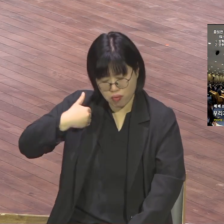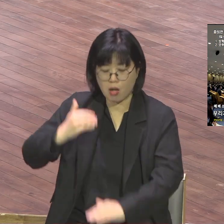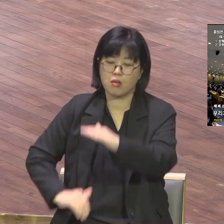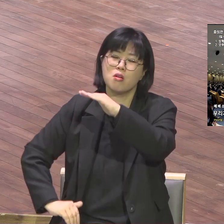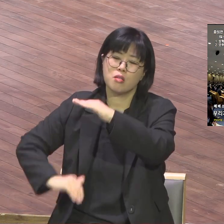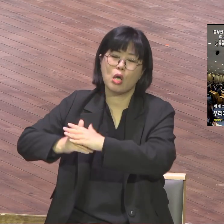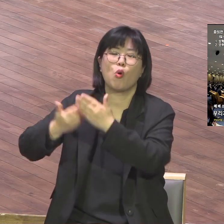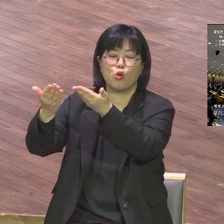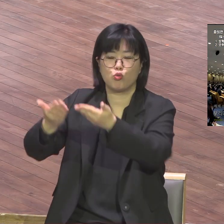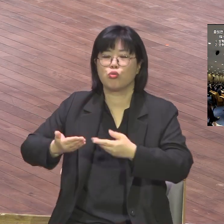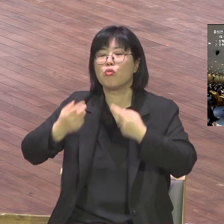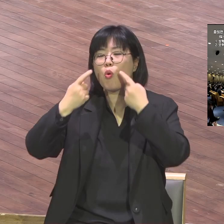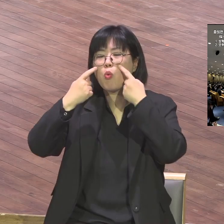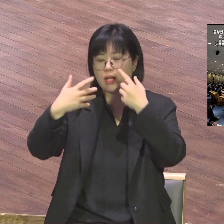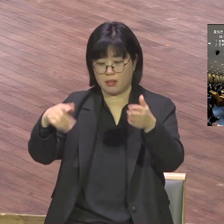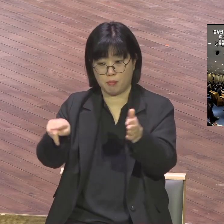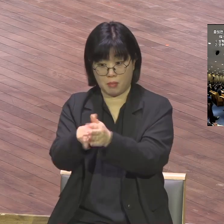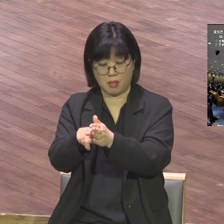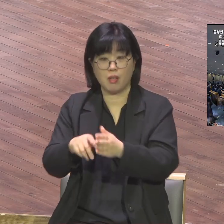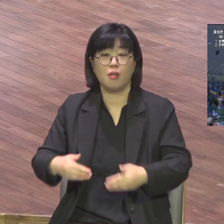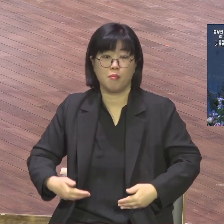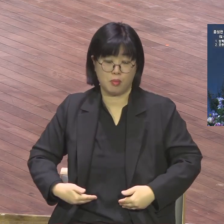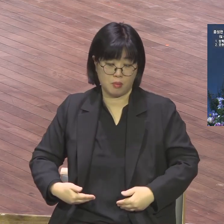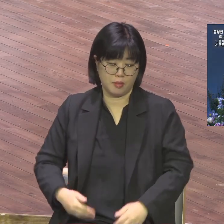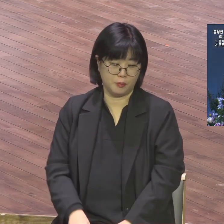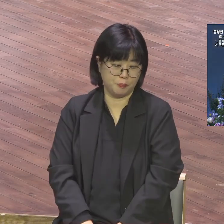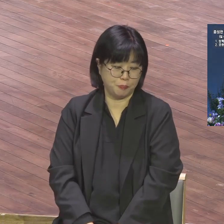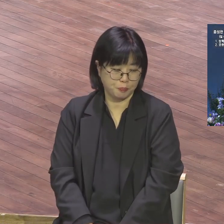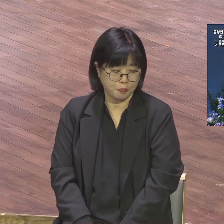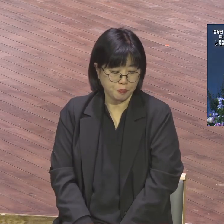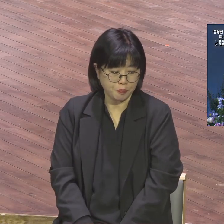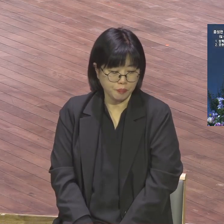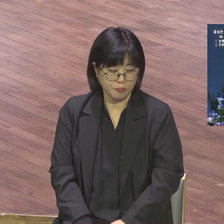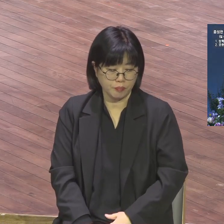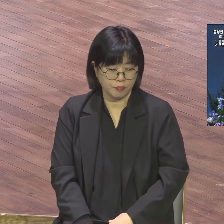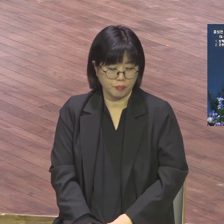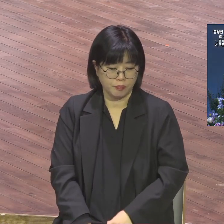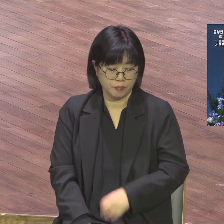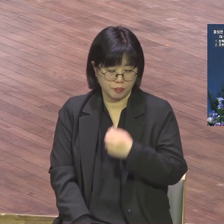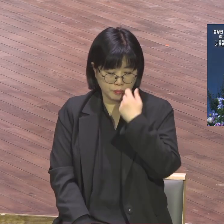바로 하나님이시다 라고 고백했습니다.